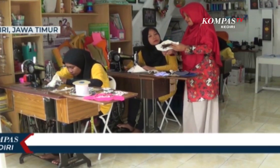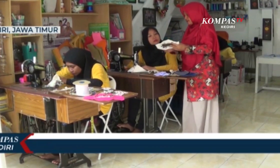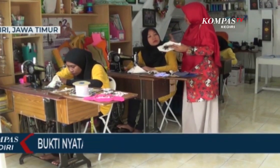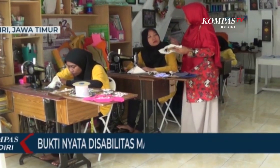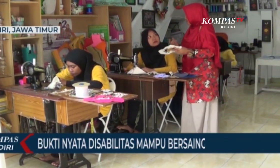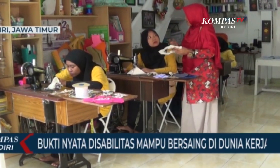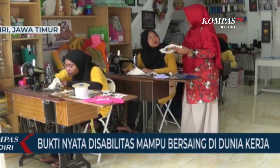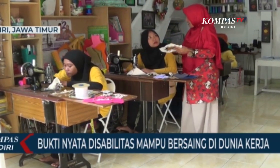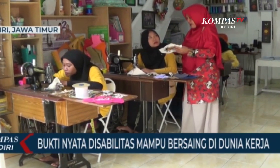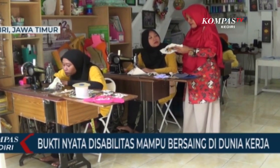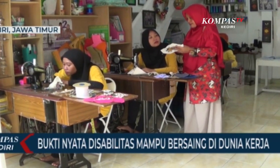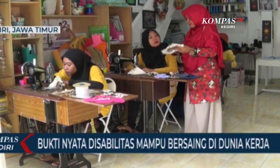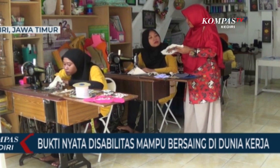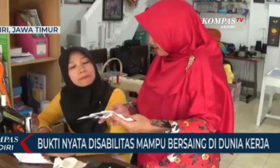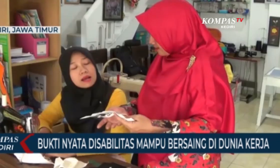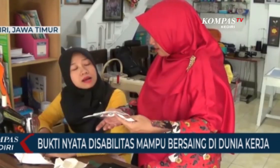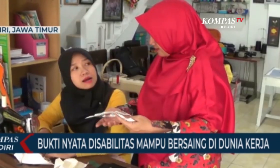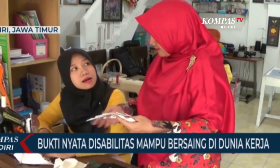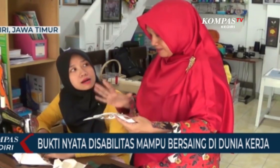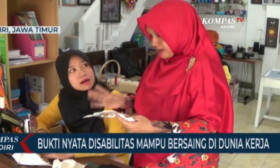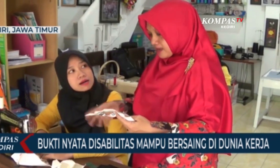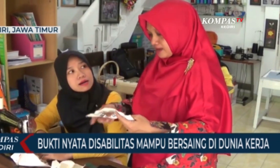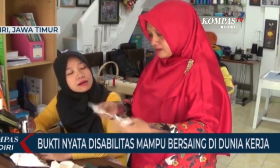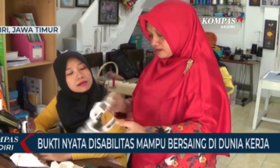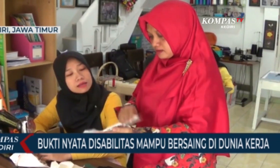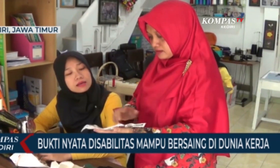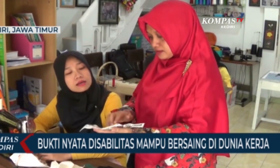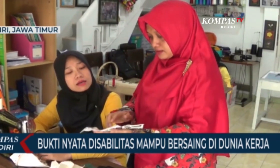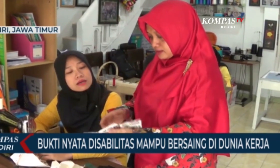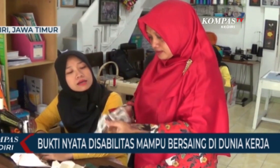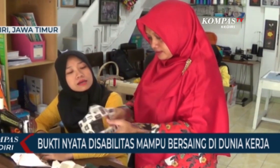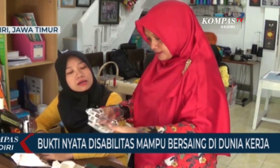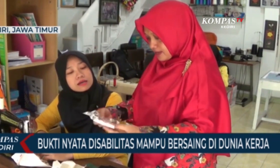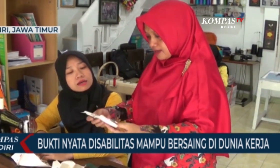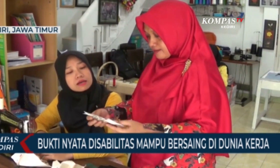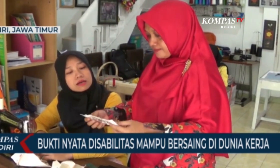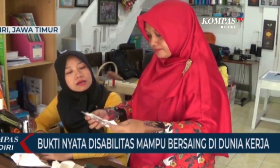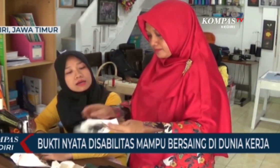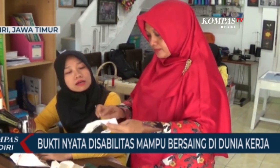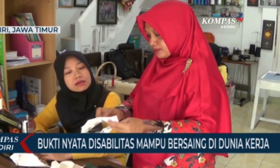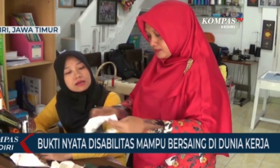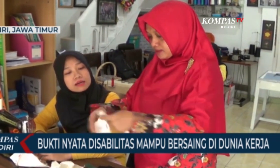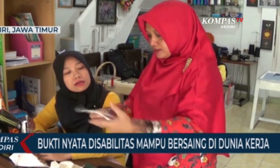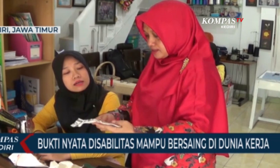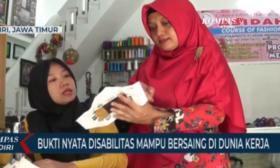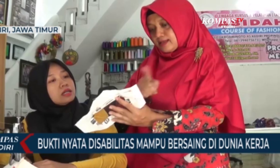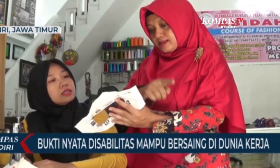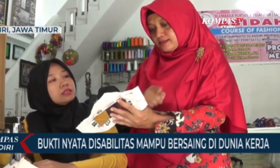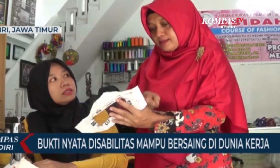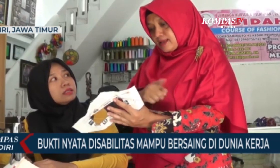Hai sekilas tidak ada yang berbeda dari para penjahit di rumah jahit Abidah collection di Kota Kediri ini namun bila dicermati para pekerja